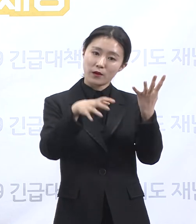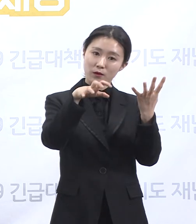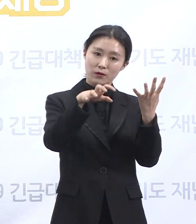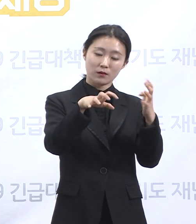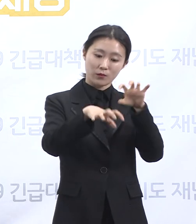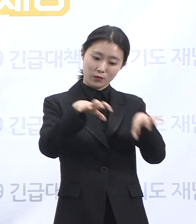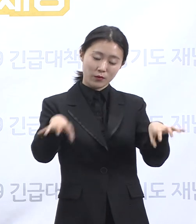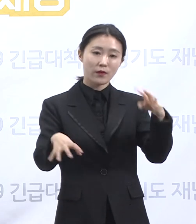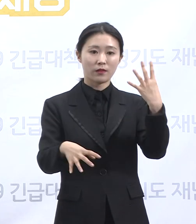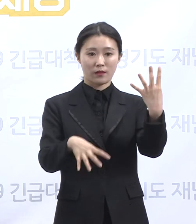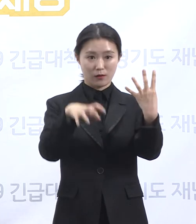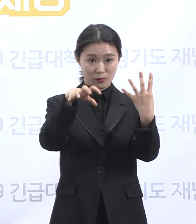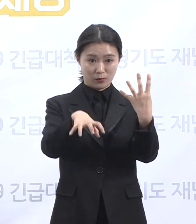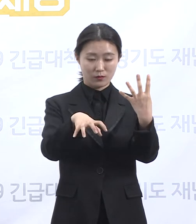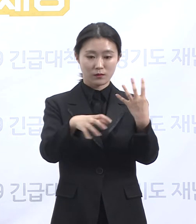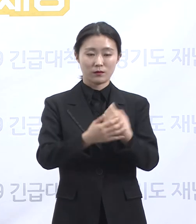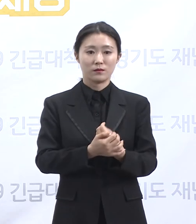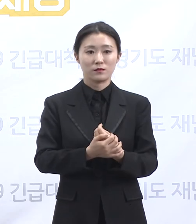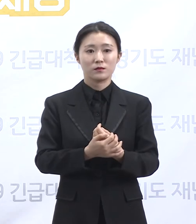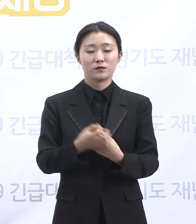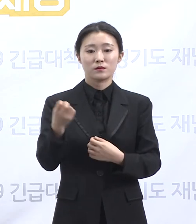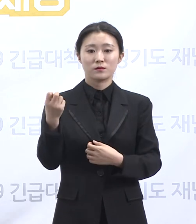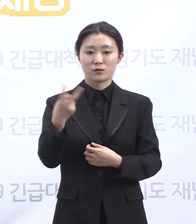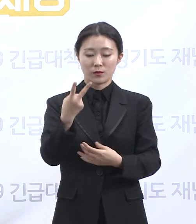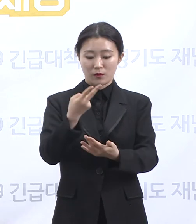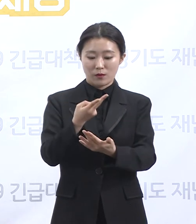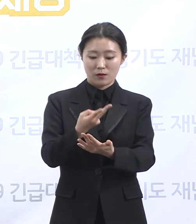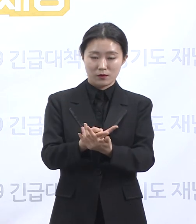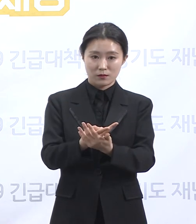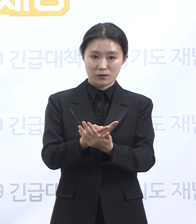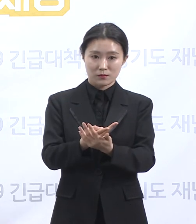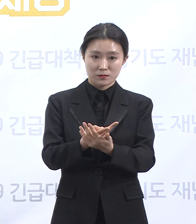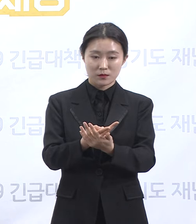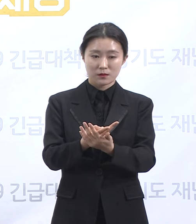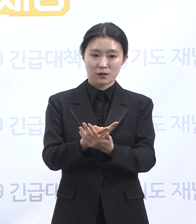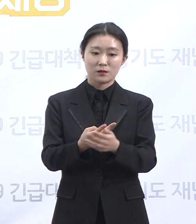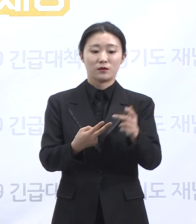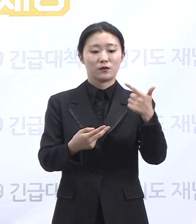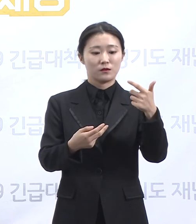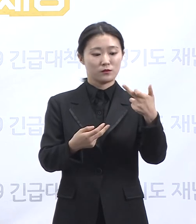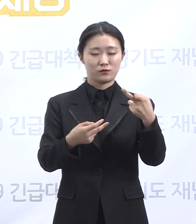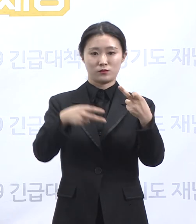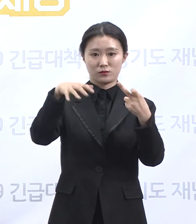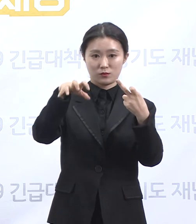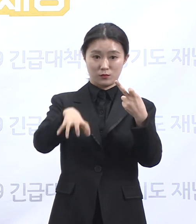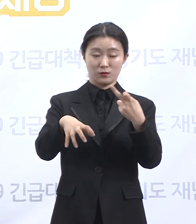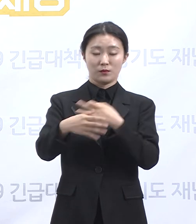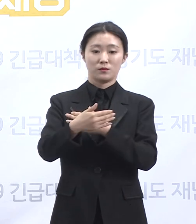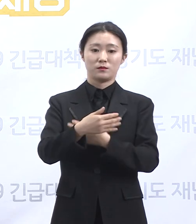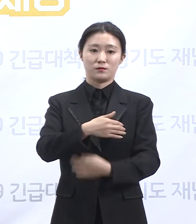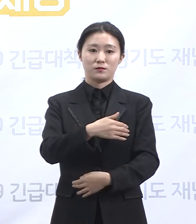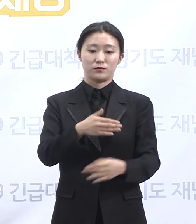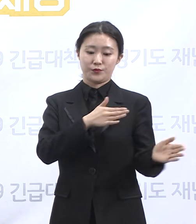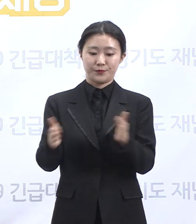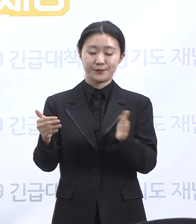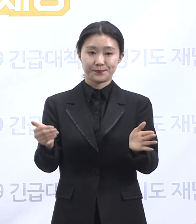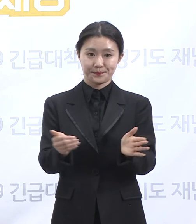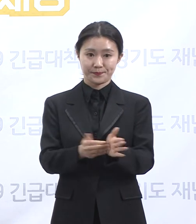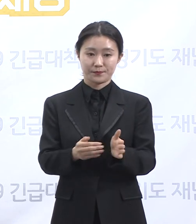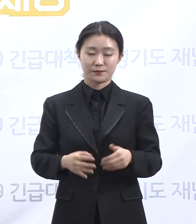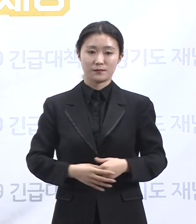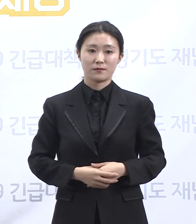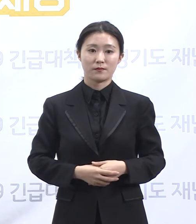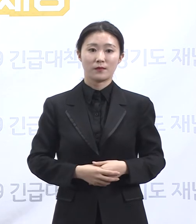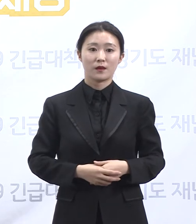마련해 주었습니다. 분당 서울대학교 병원에서도 일반 병동을 개보수하여 추가 병상을 확보해 주었고,